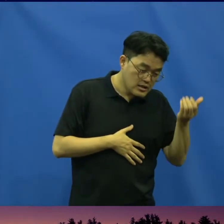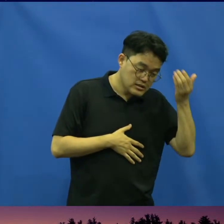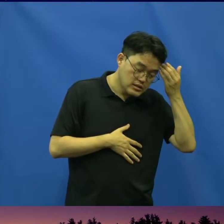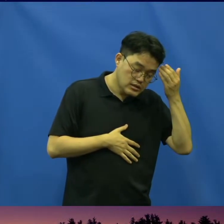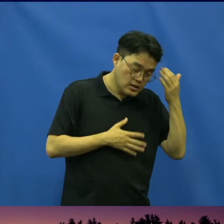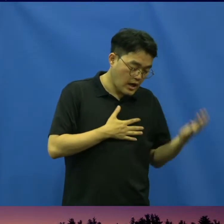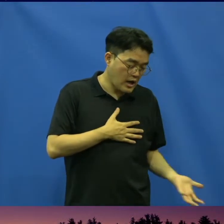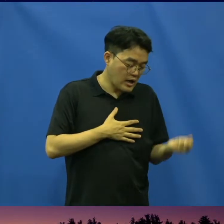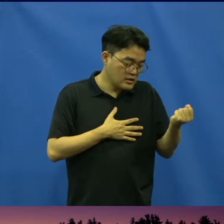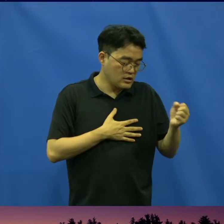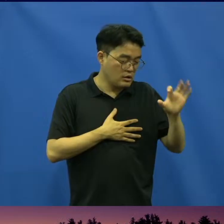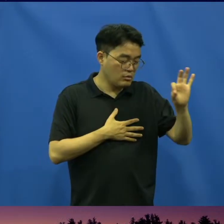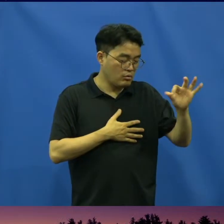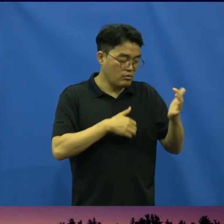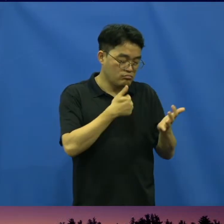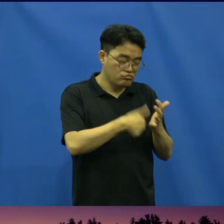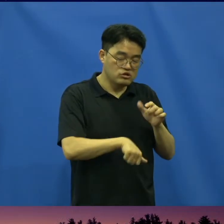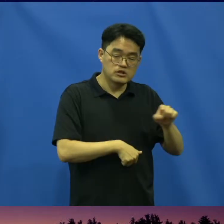말이에요.